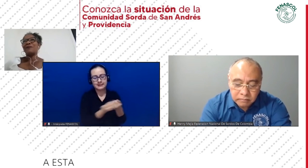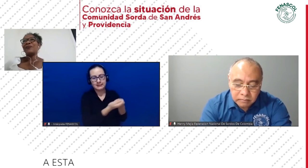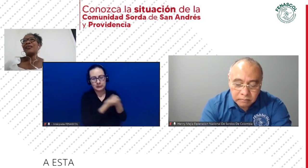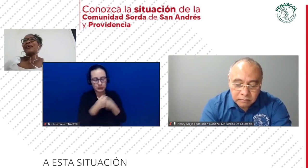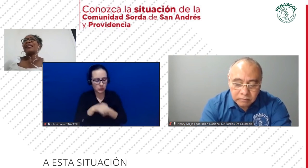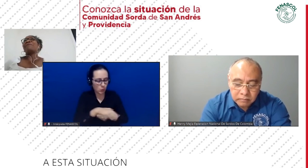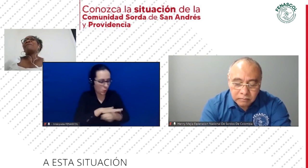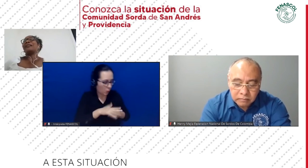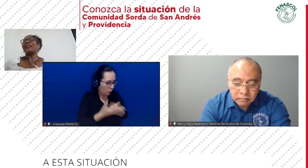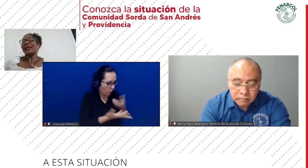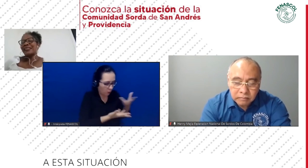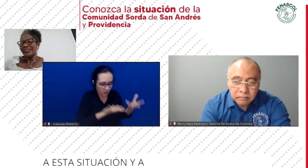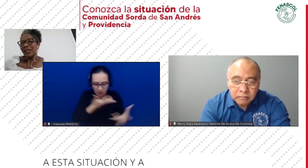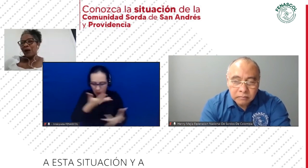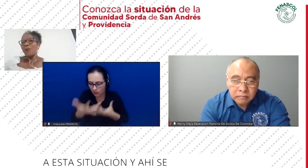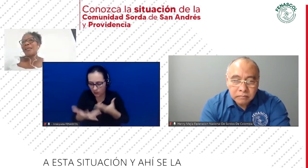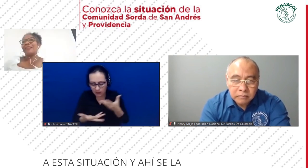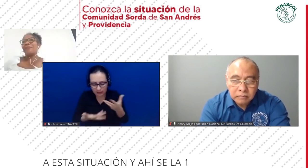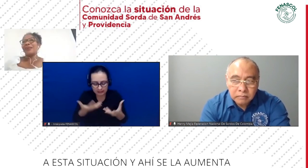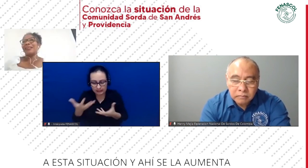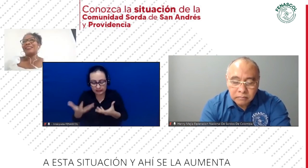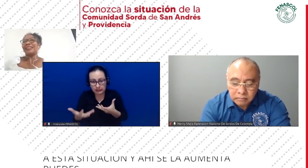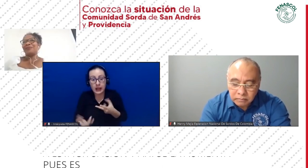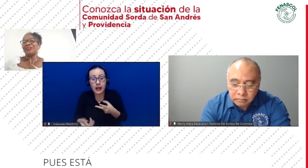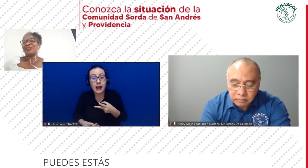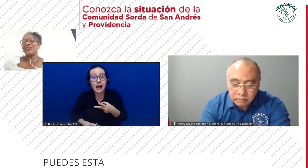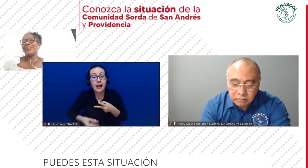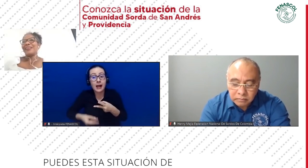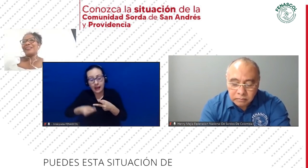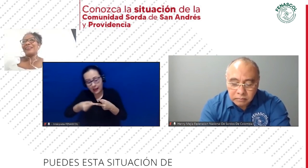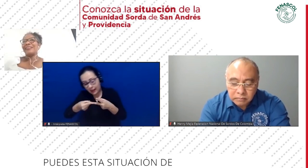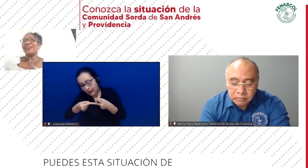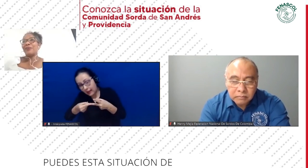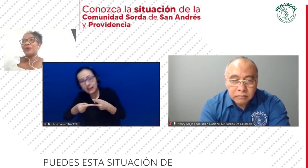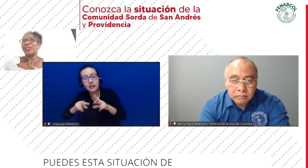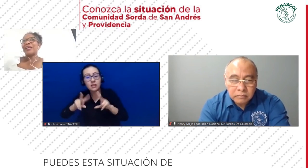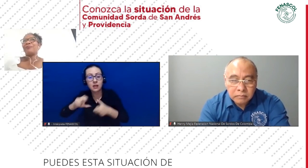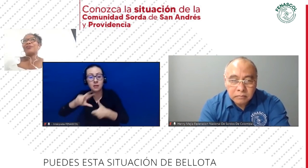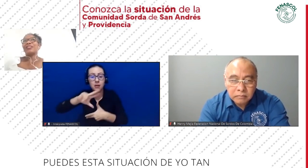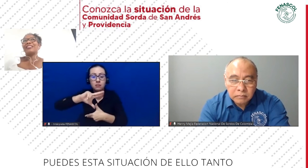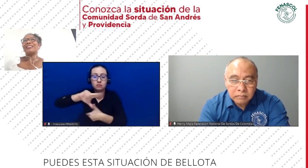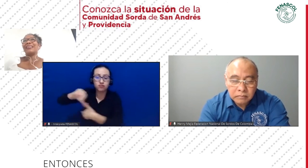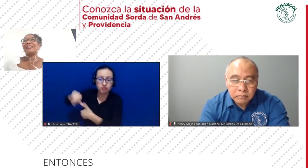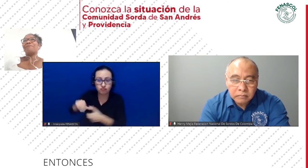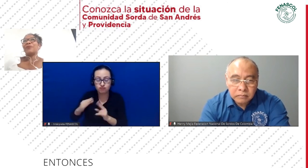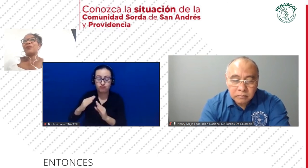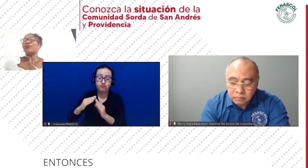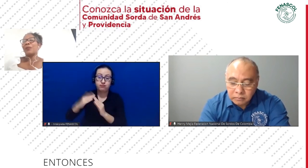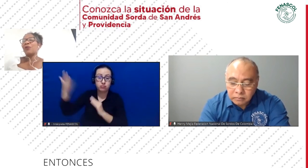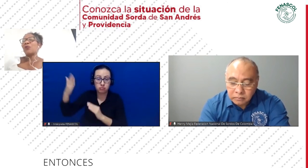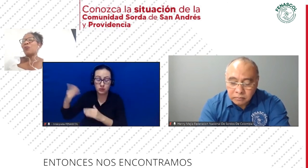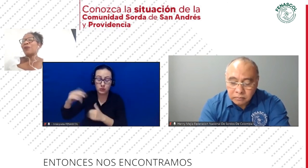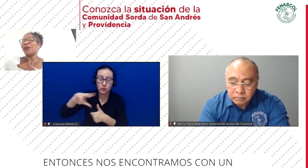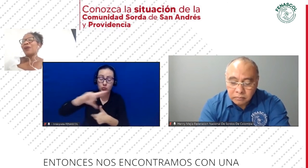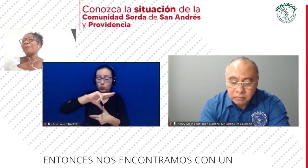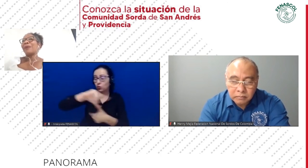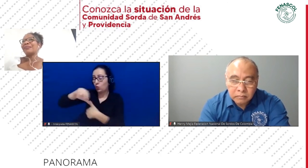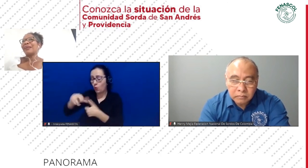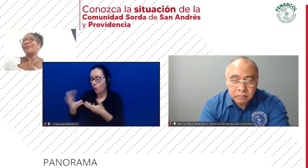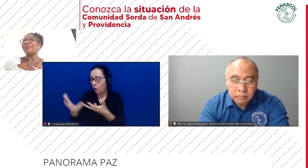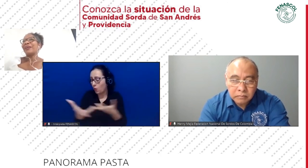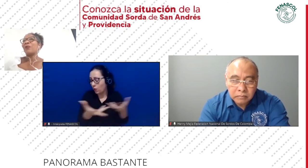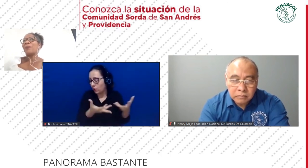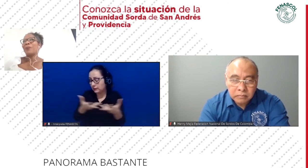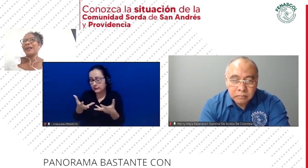situación y ahí se la aumenta pues esta situación de ayuda entonces nos encontramos con un panorama